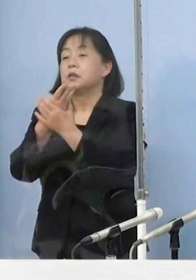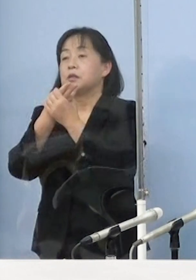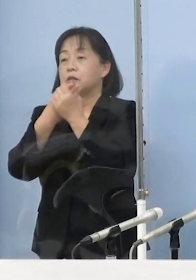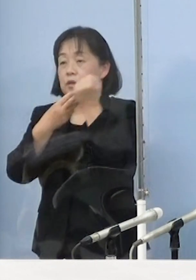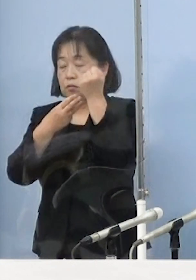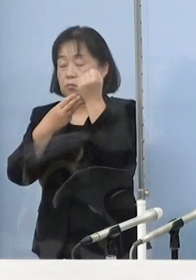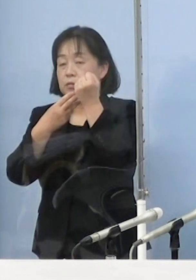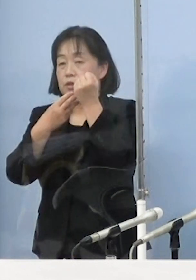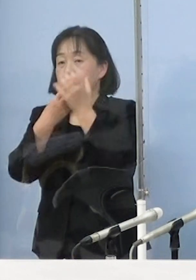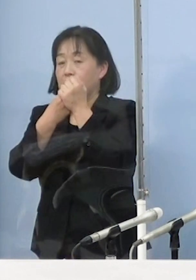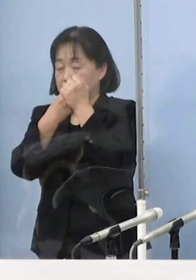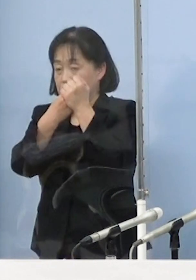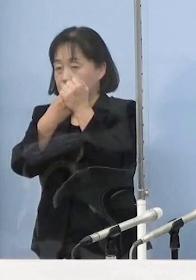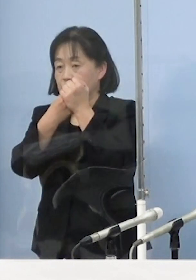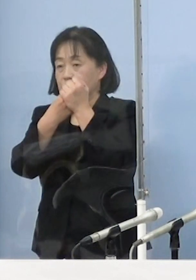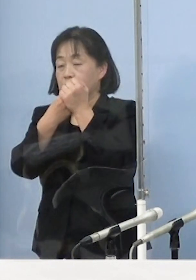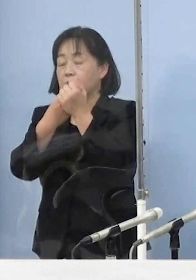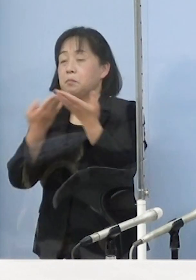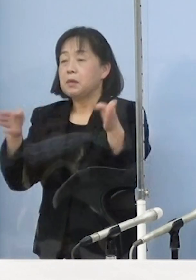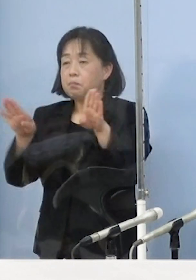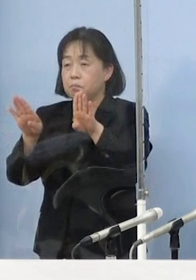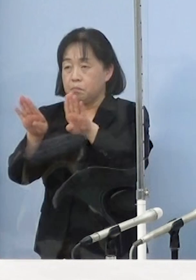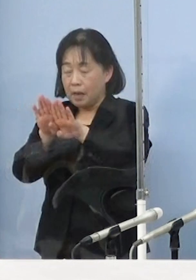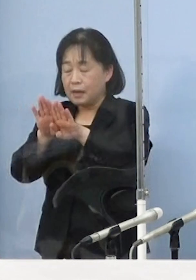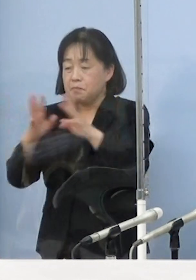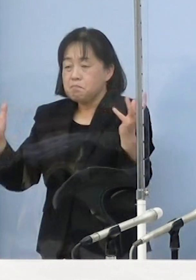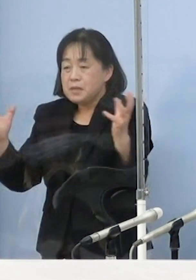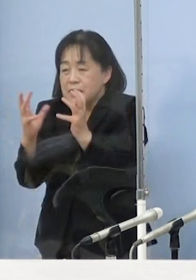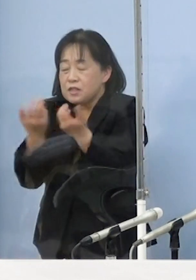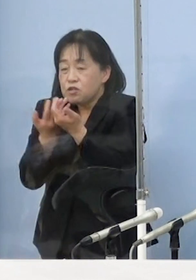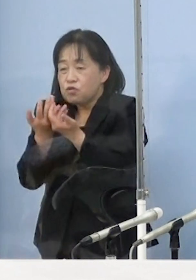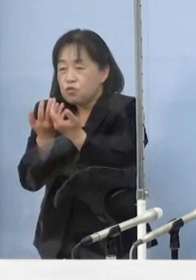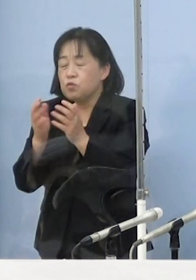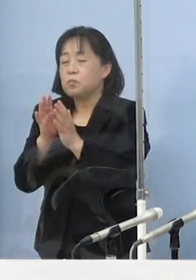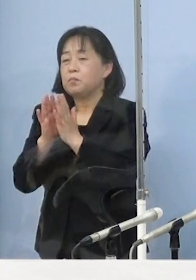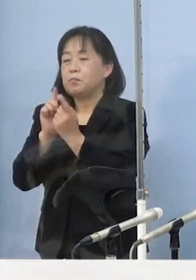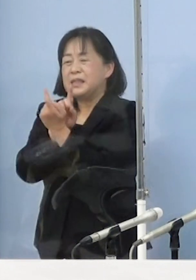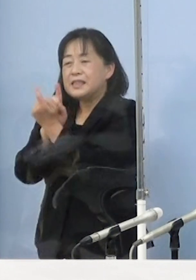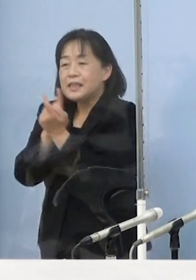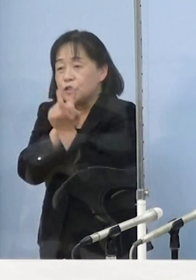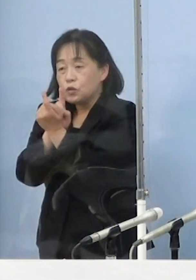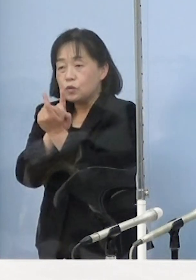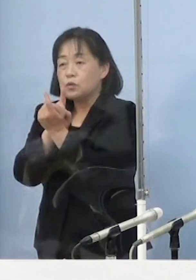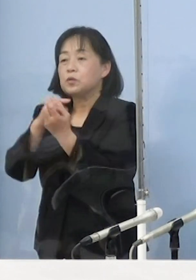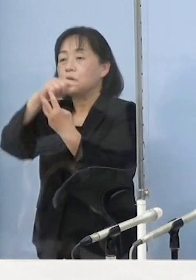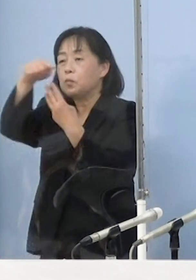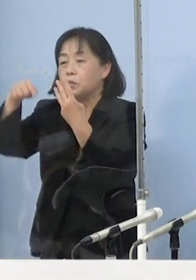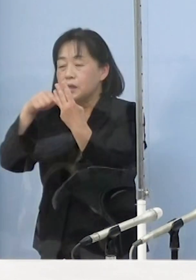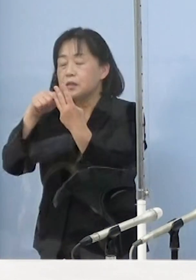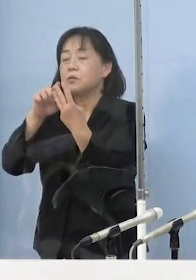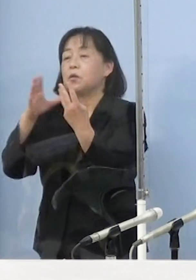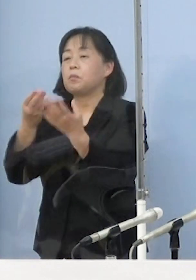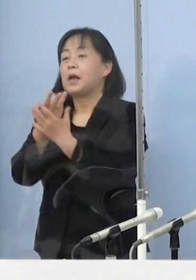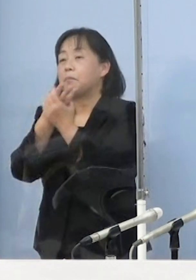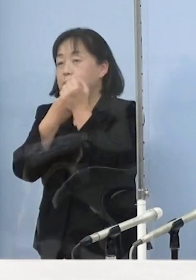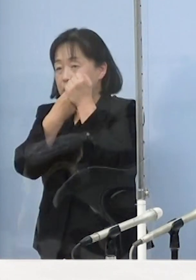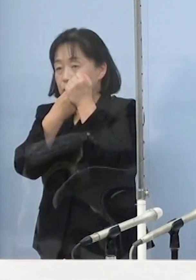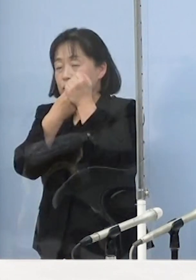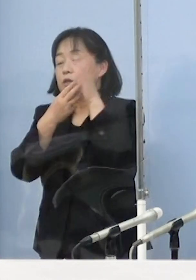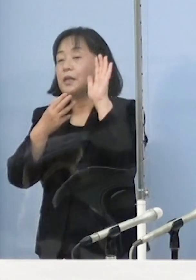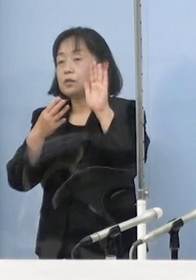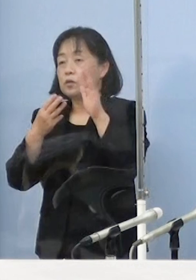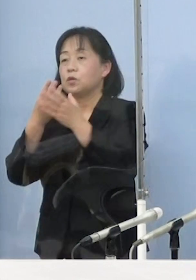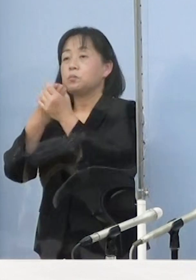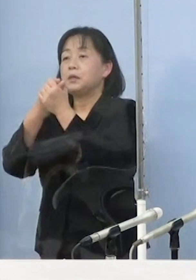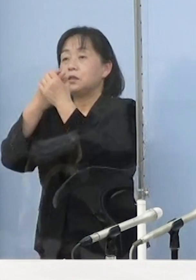は密閉、密集、密接を3密呼んできておりますが、この3つが